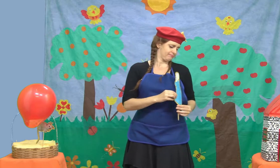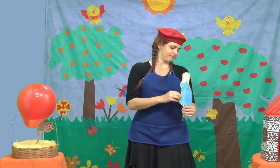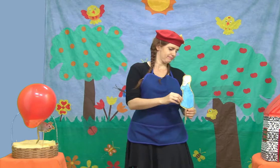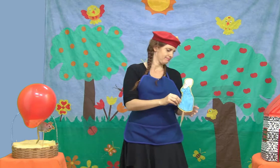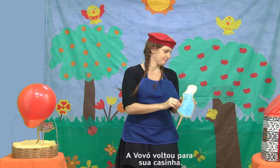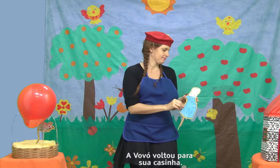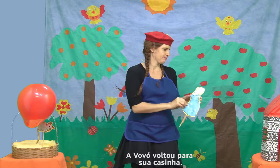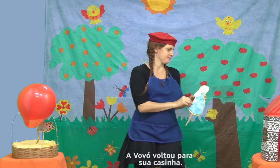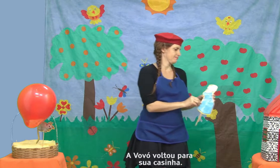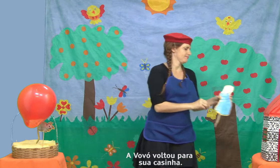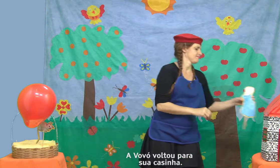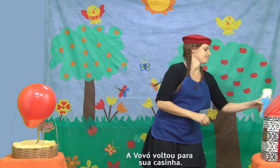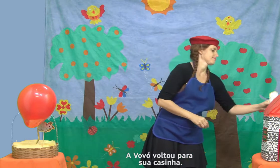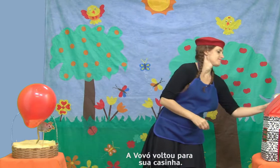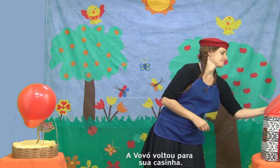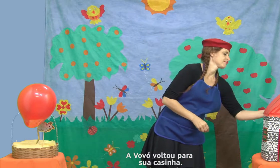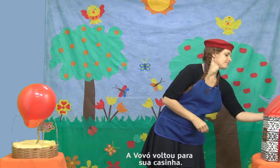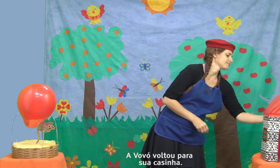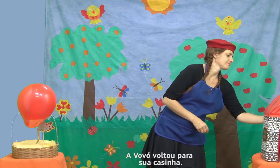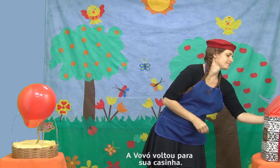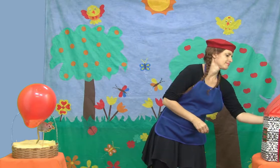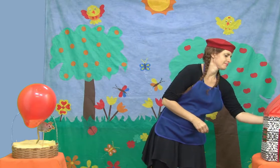avô vou tocar a sua casinha